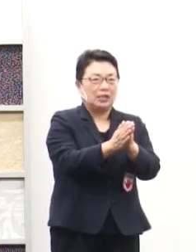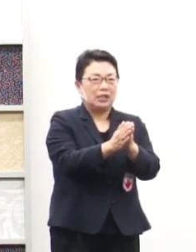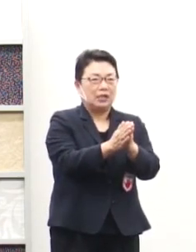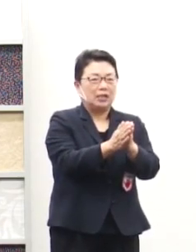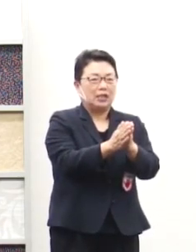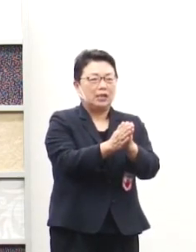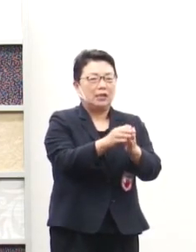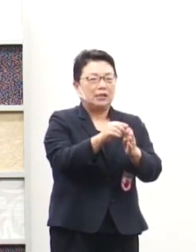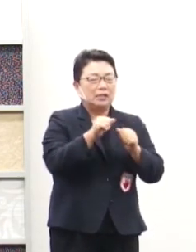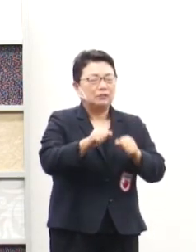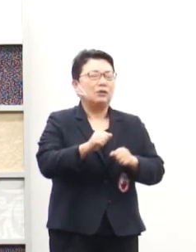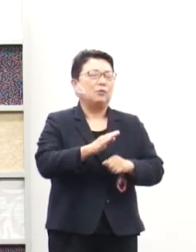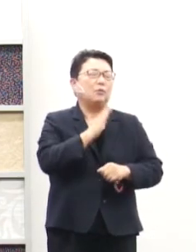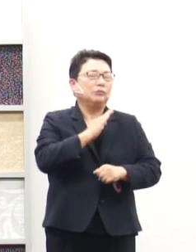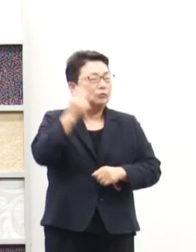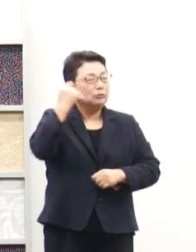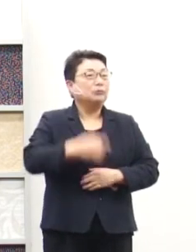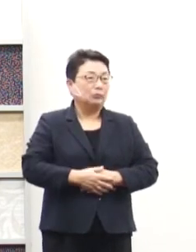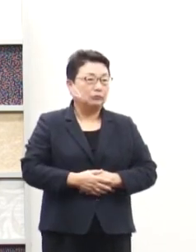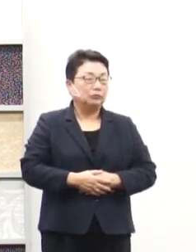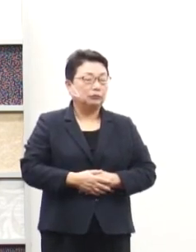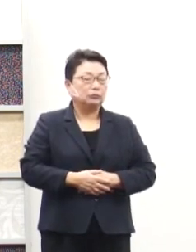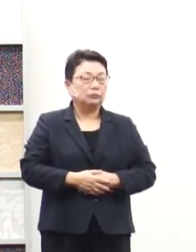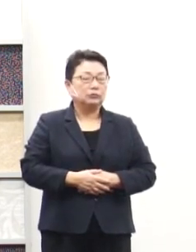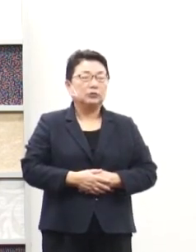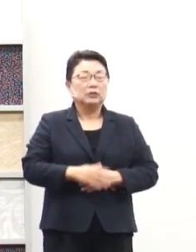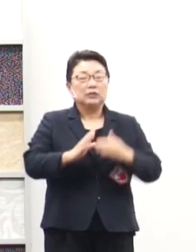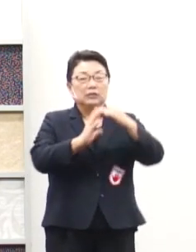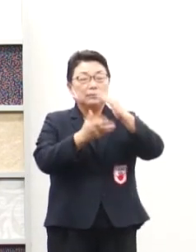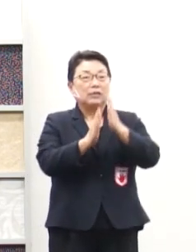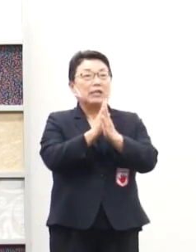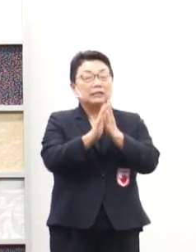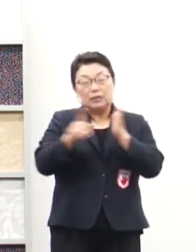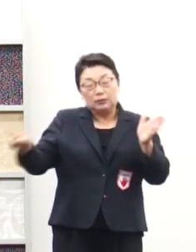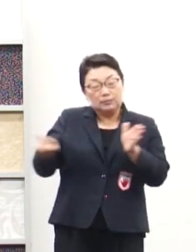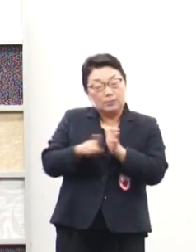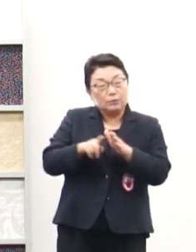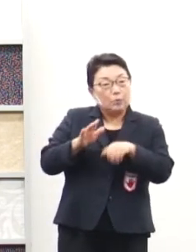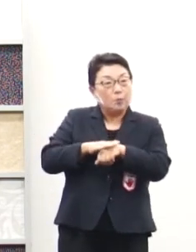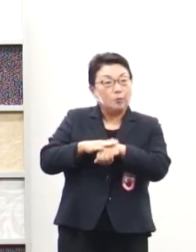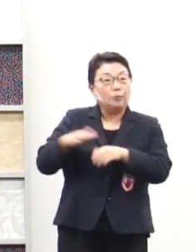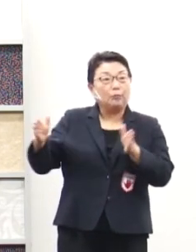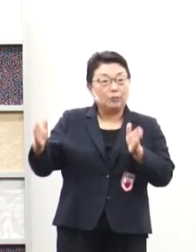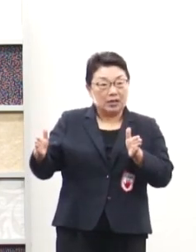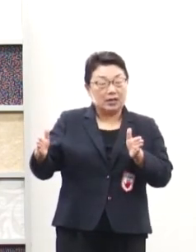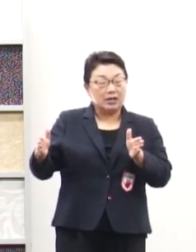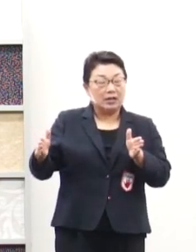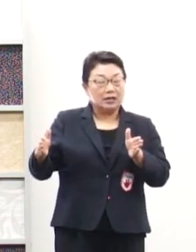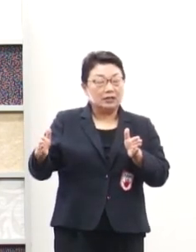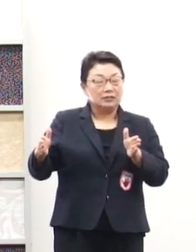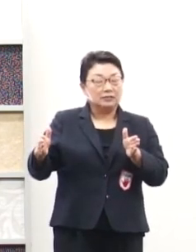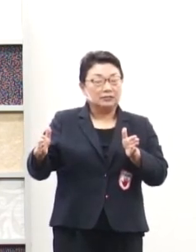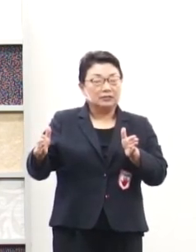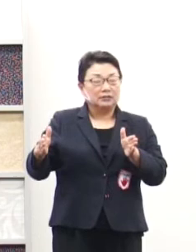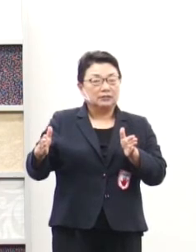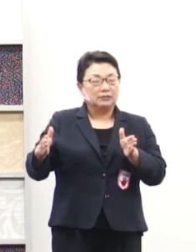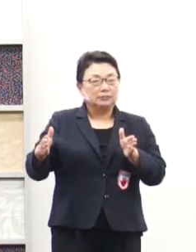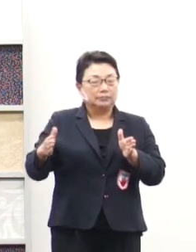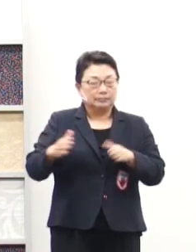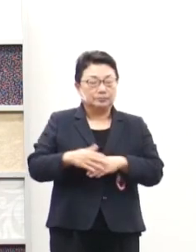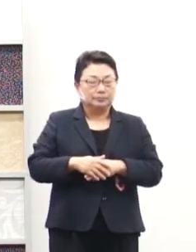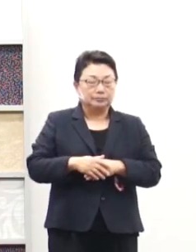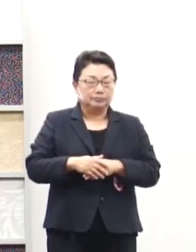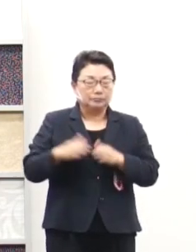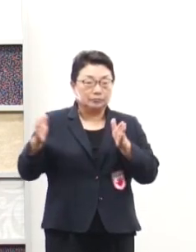していくのが本筋だろうと思っています。で、まあ、山梨県のこれまでのやり方はですね、まあ、一部その、